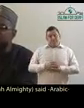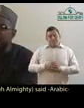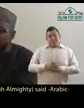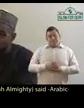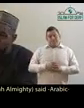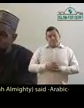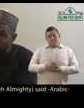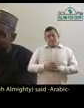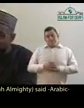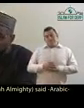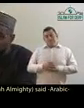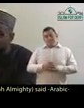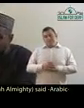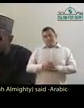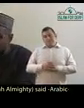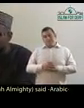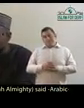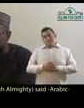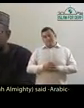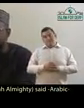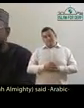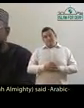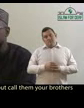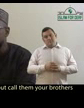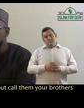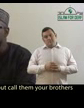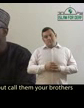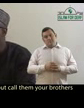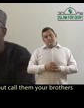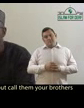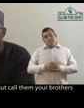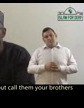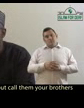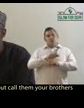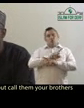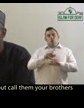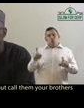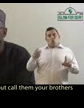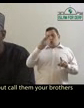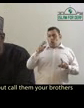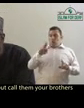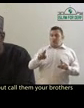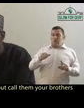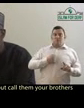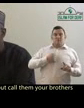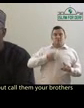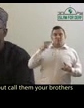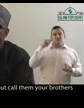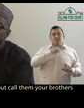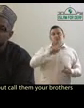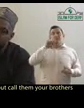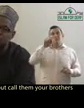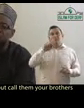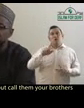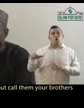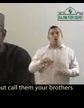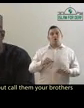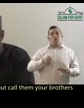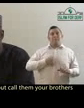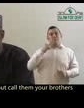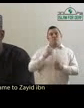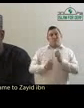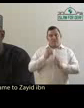تسموهم أبناءكم ولكن قولوا إخوانكم في الدين. Don't call them your sons, but call them your